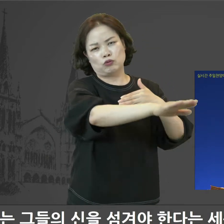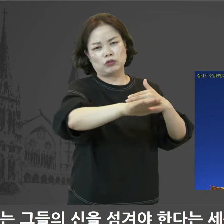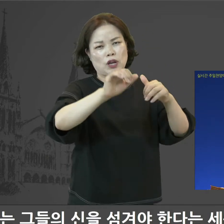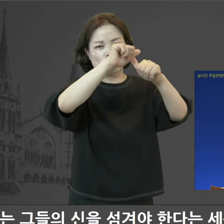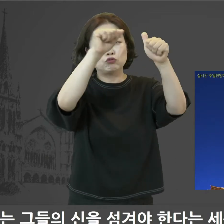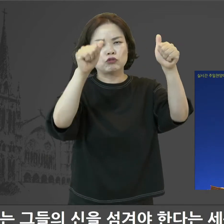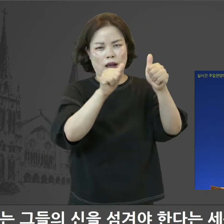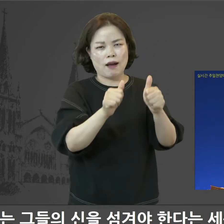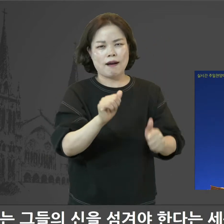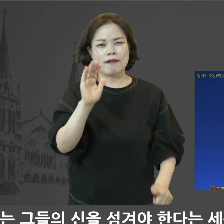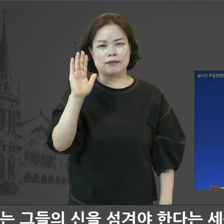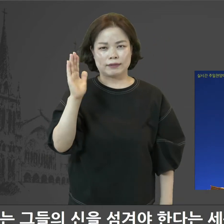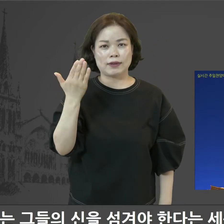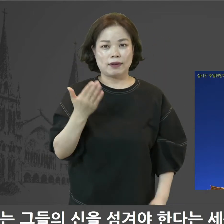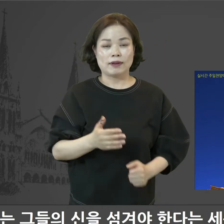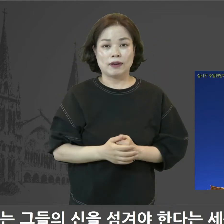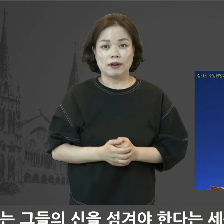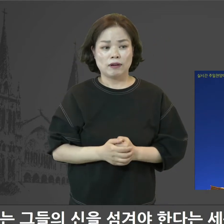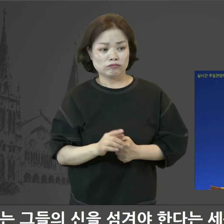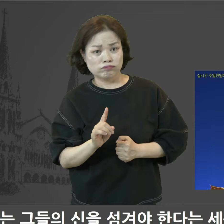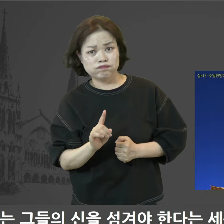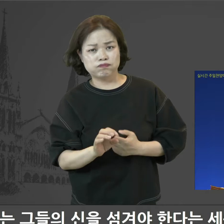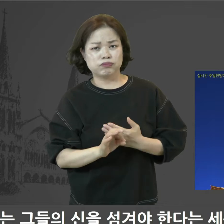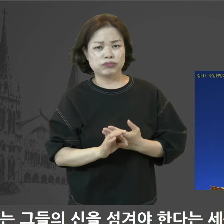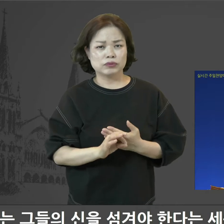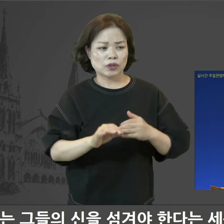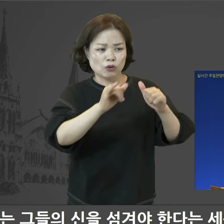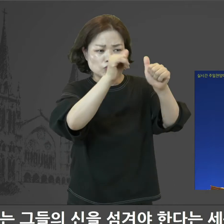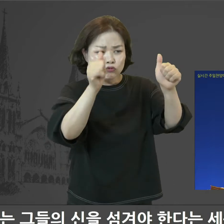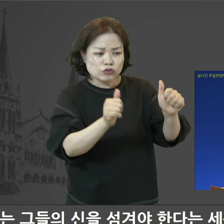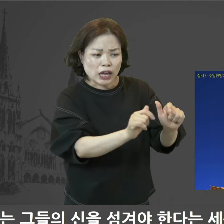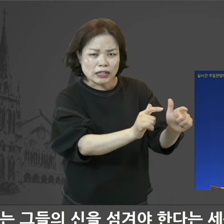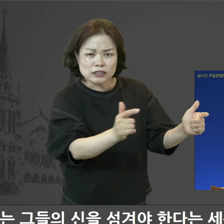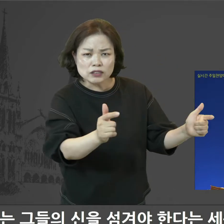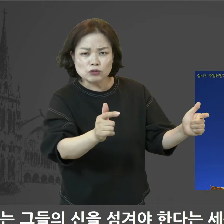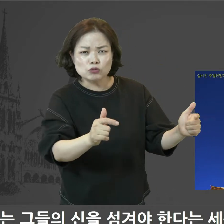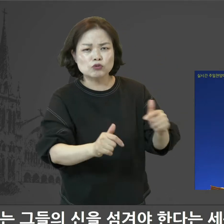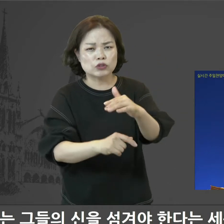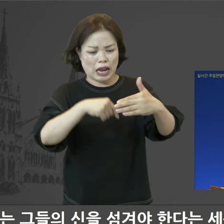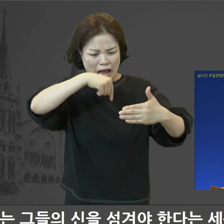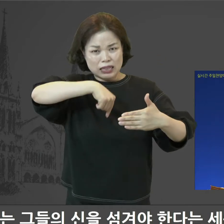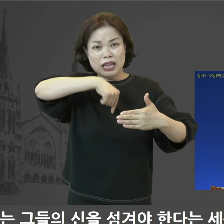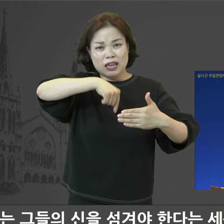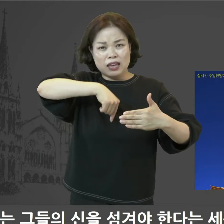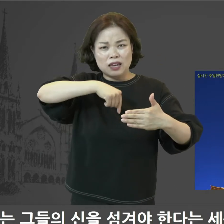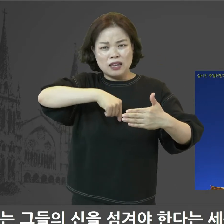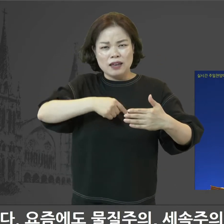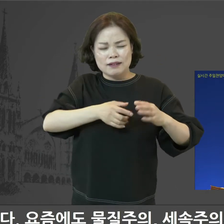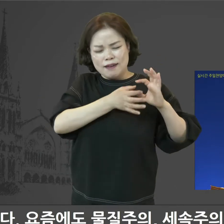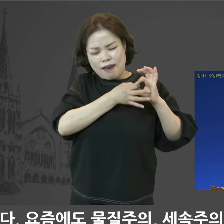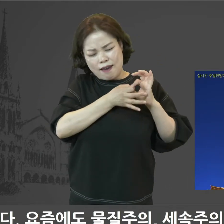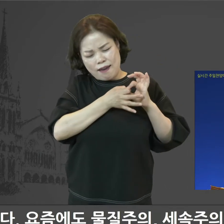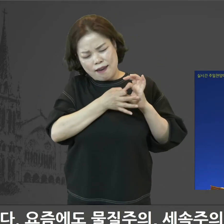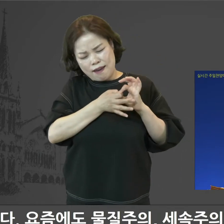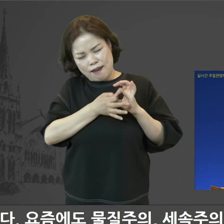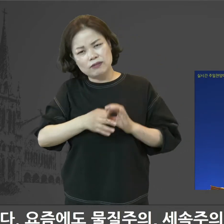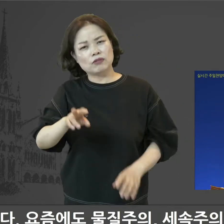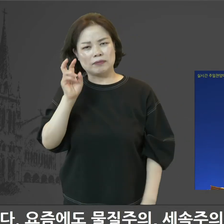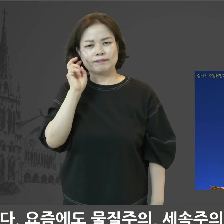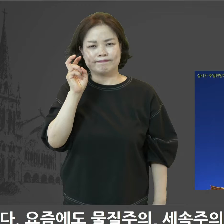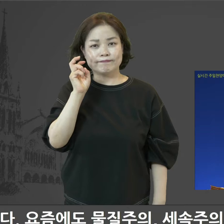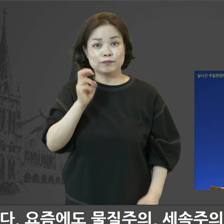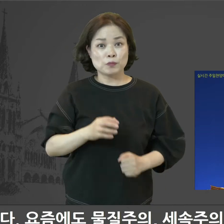많이 보지 않습니까? 아니요, 어쩌면 저 우상들은 줄곧 우리의 내면 속에서 함께 있었을지를